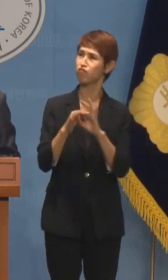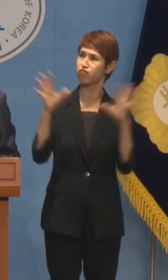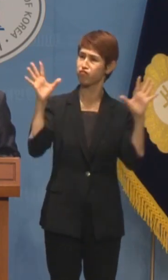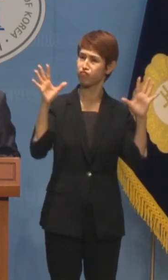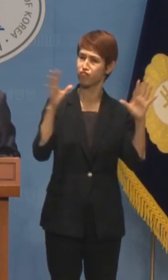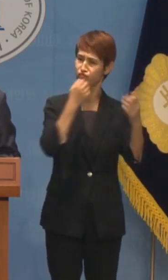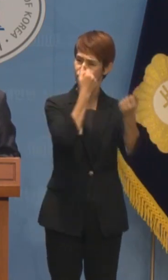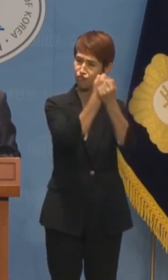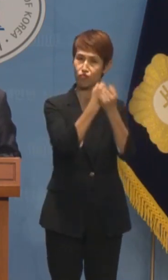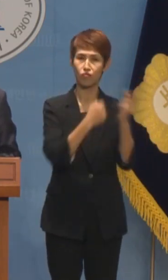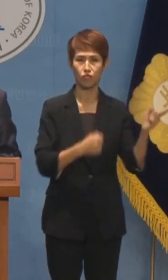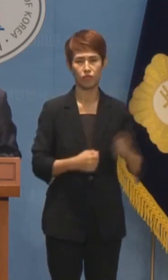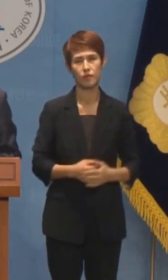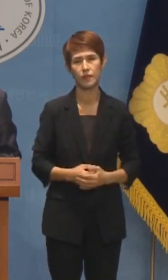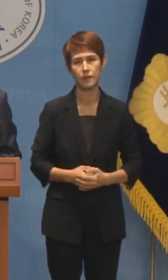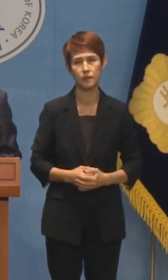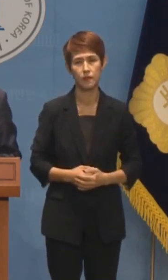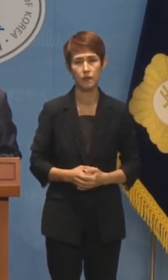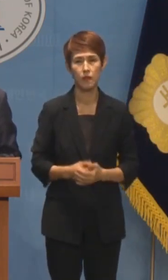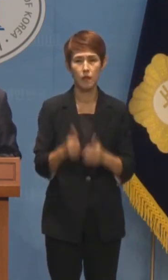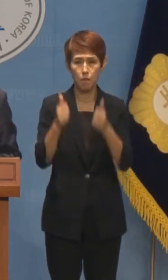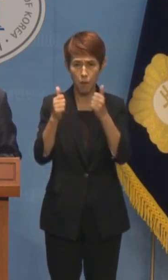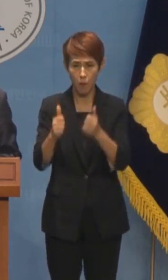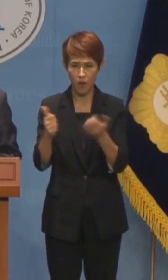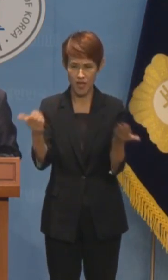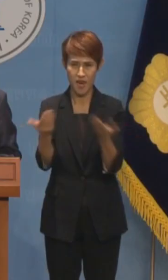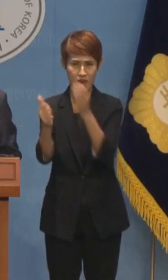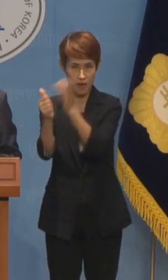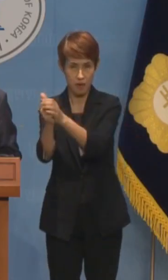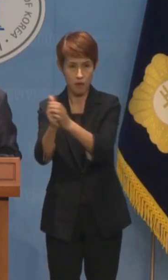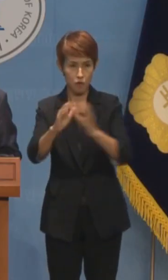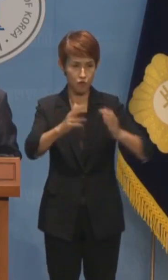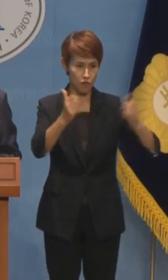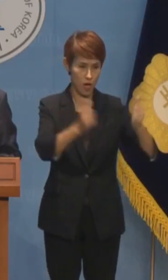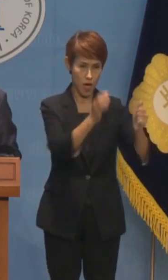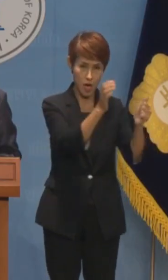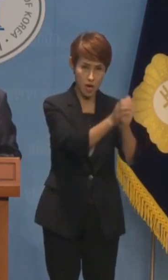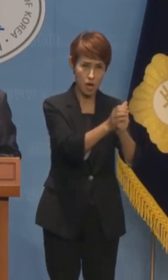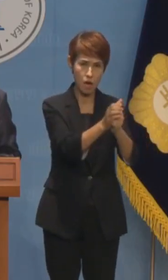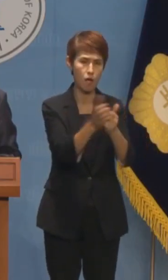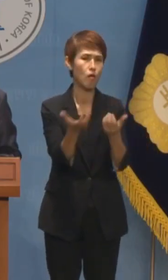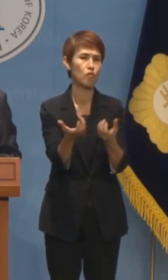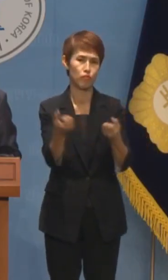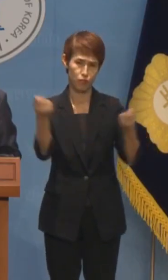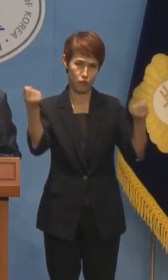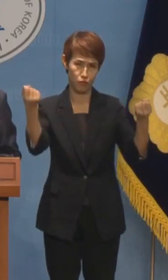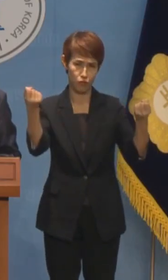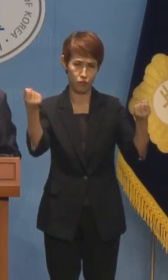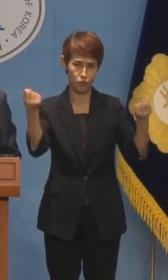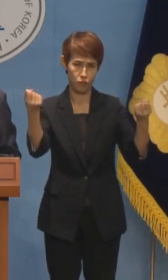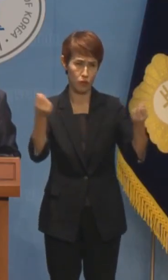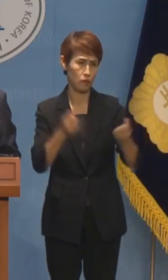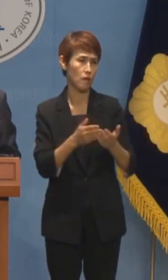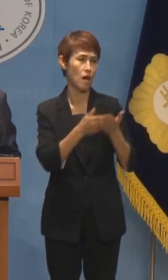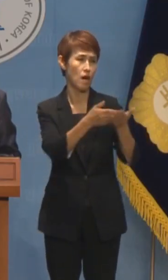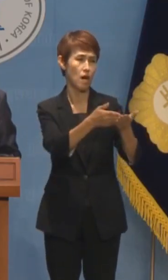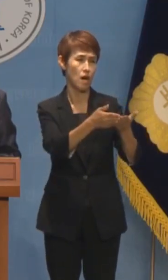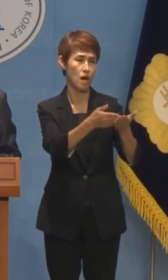않습니다. 법원이 할 일과 국회가 할 일은 엄연히 구분되어야 한다고 아무리